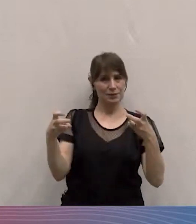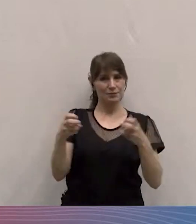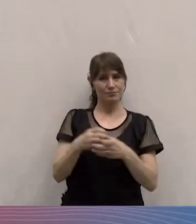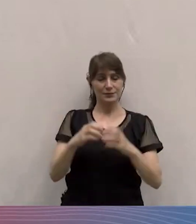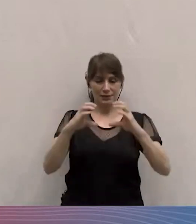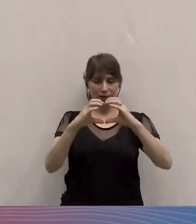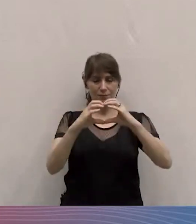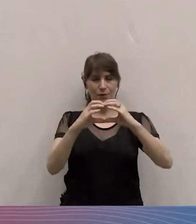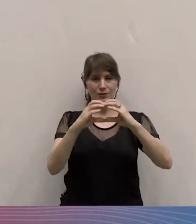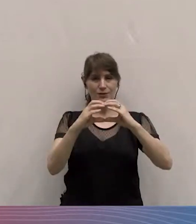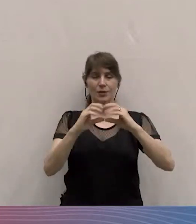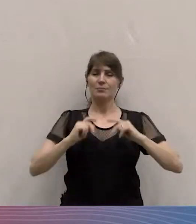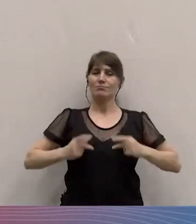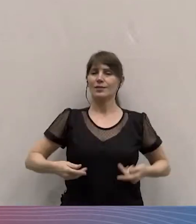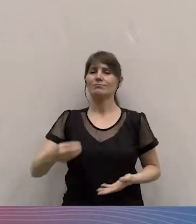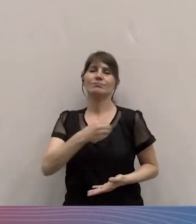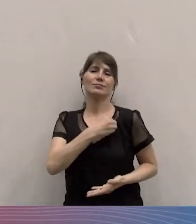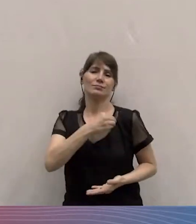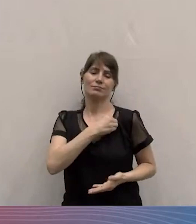a carne do pecado.